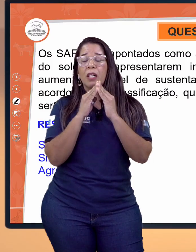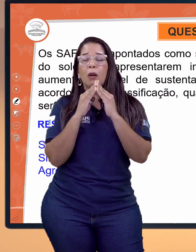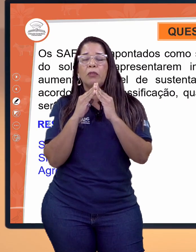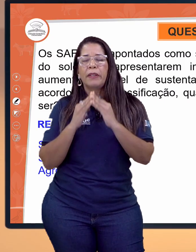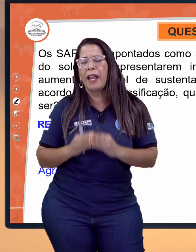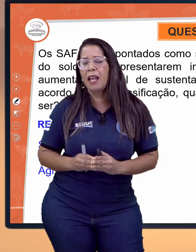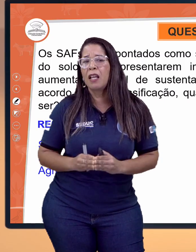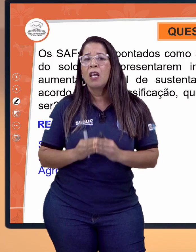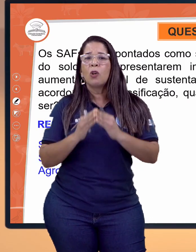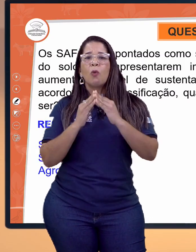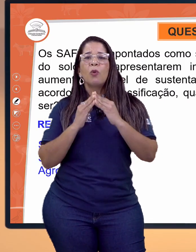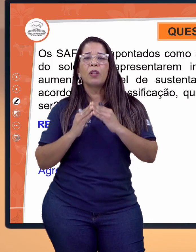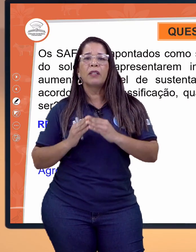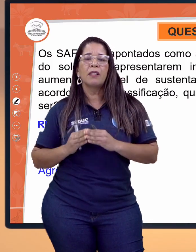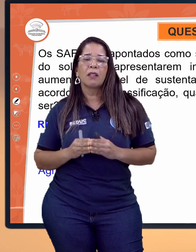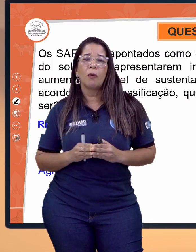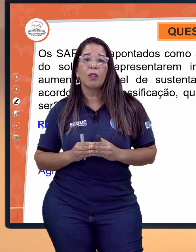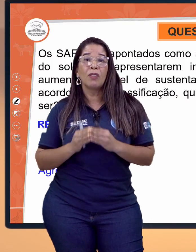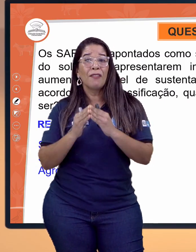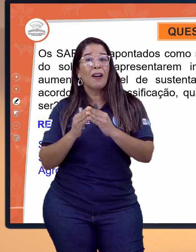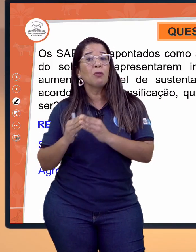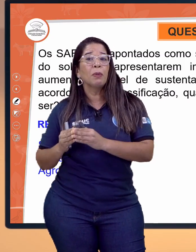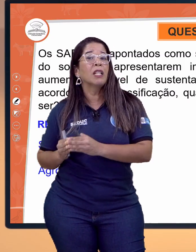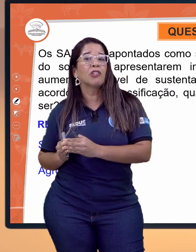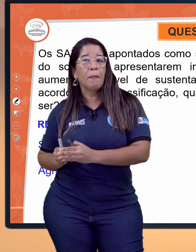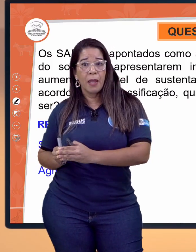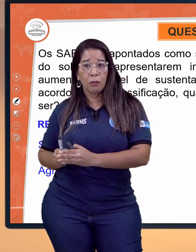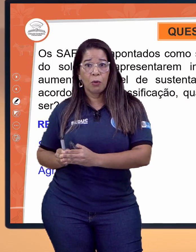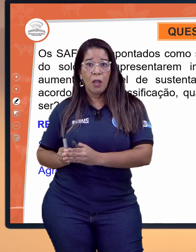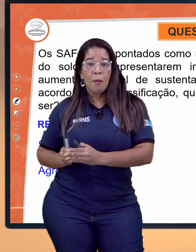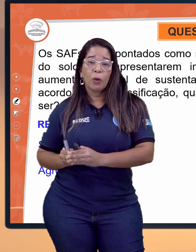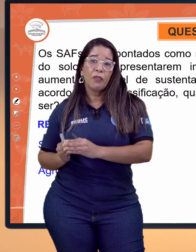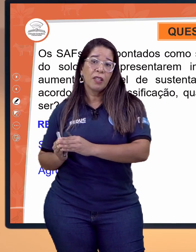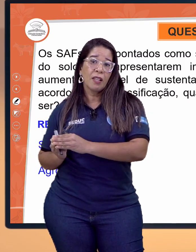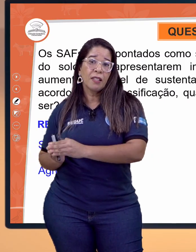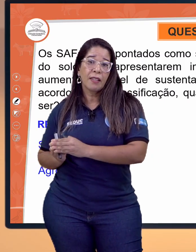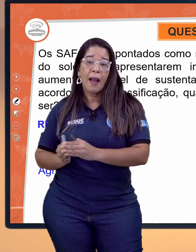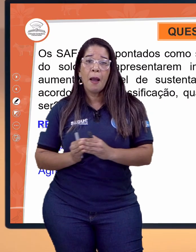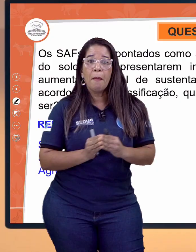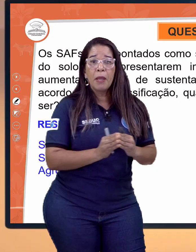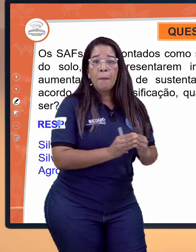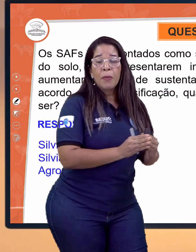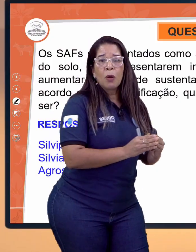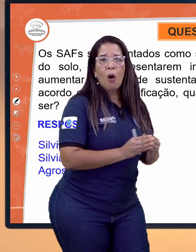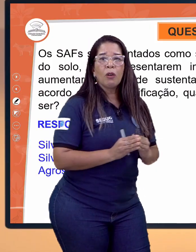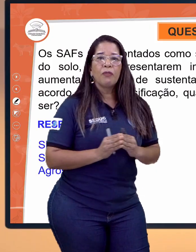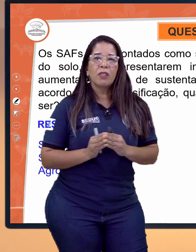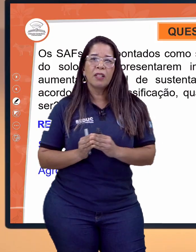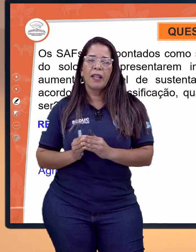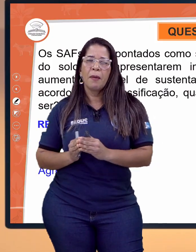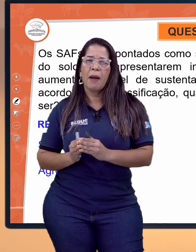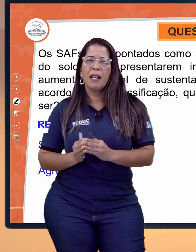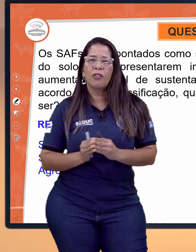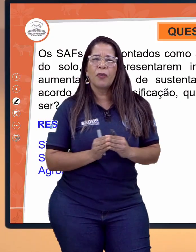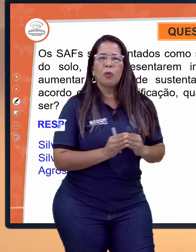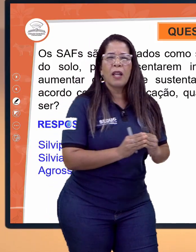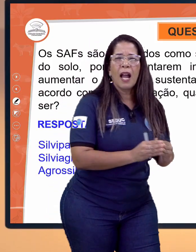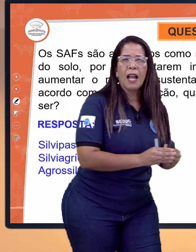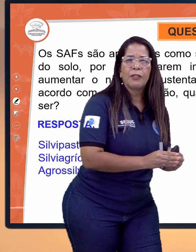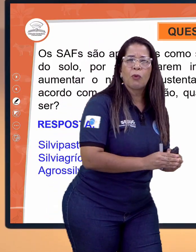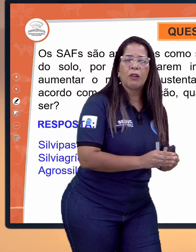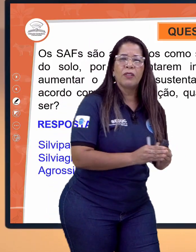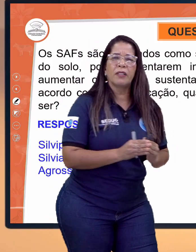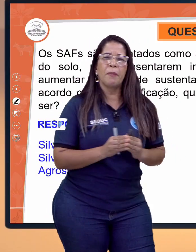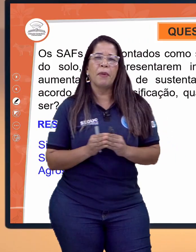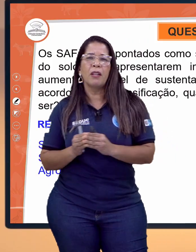muita cautela, com muita atenção. Então, você faz um planejamento, porque você já sabe qual que você tem mais